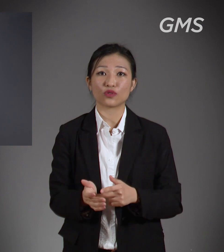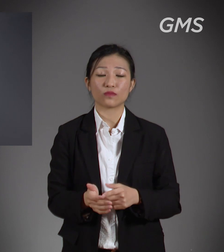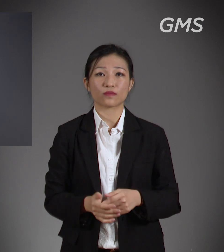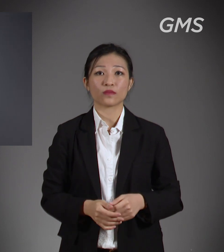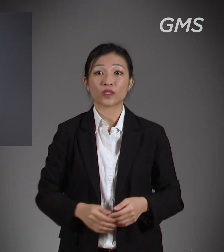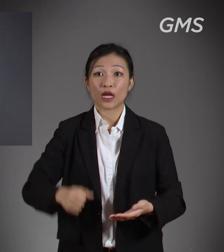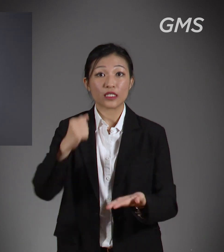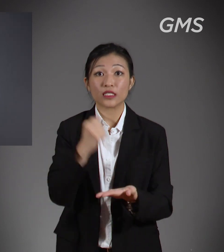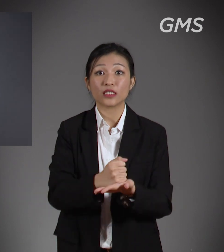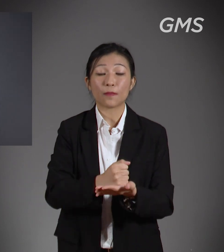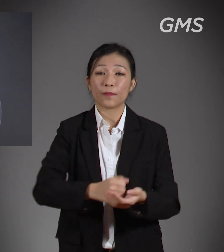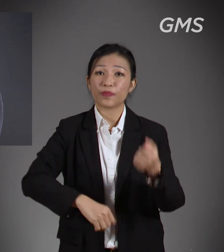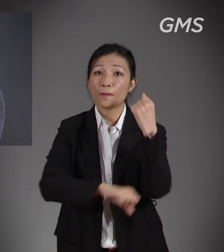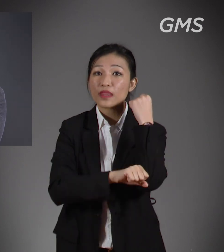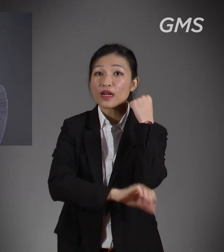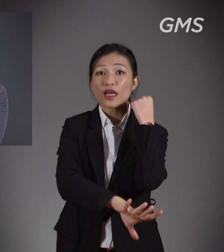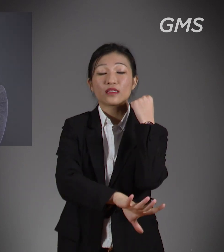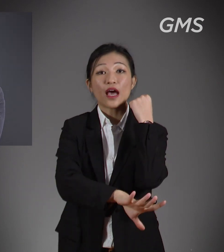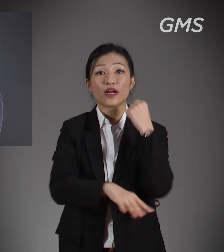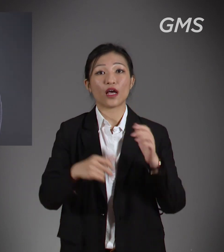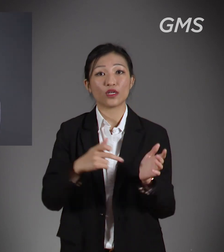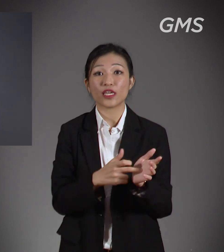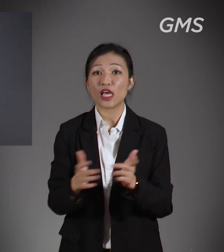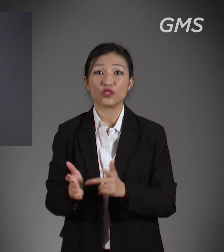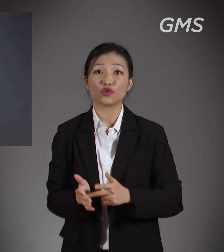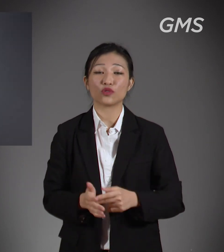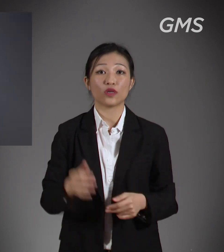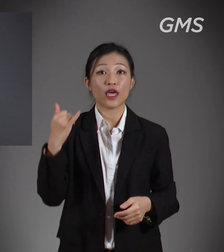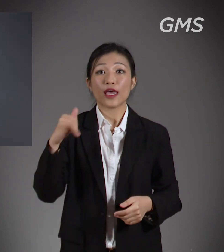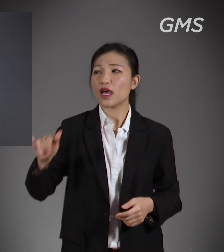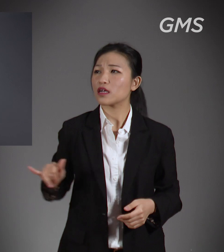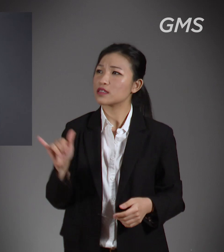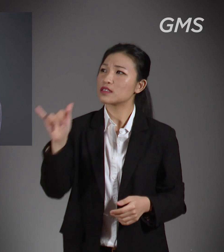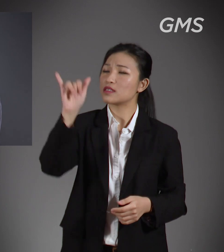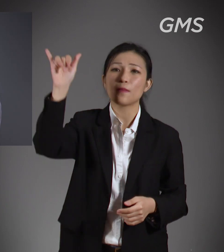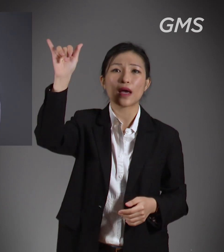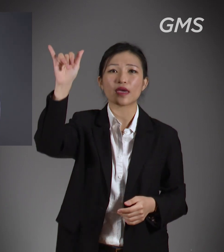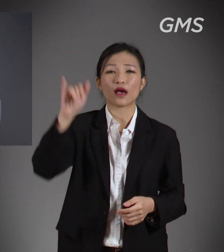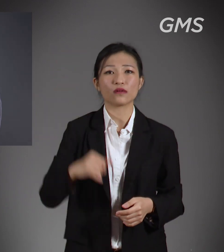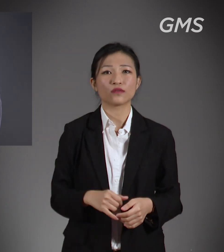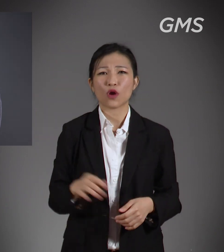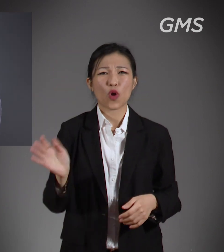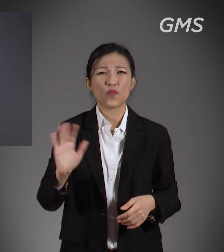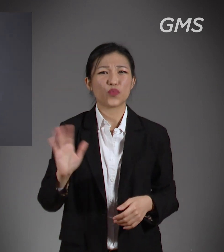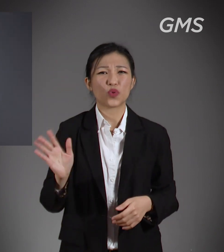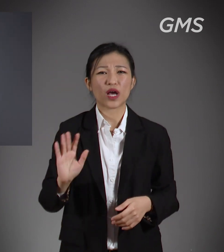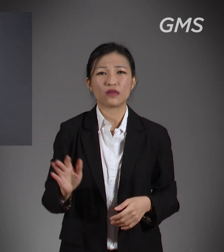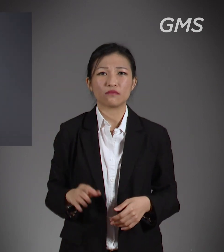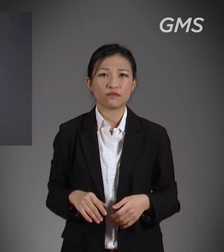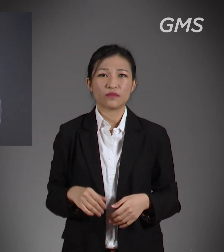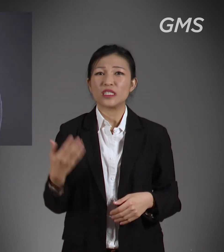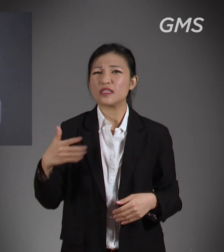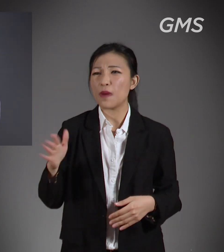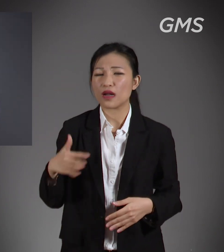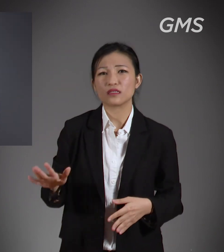anak domba Allah yang kudus dan kekal dan yang hidup. Bukan darah hewan domba,